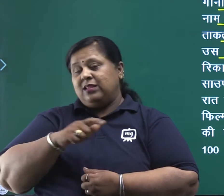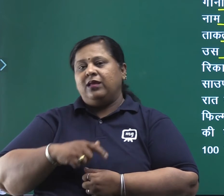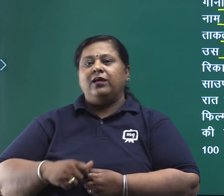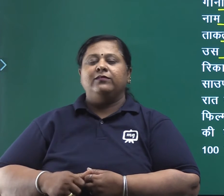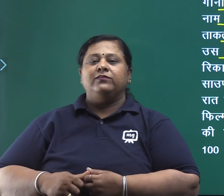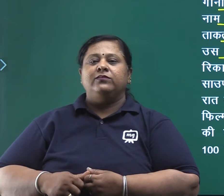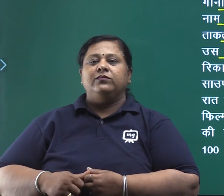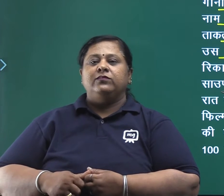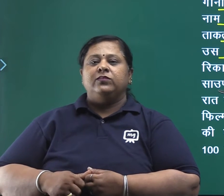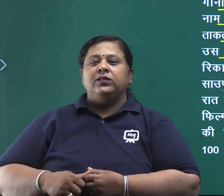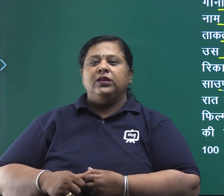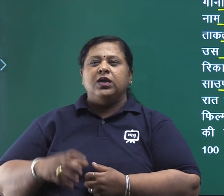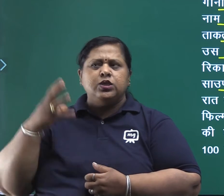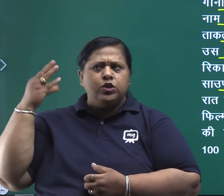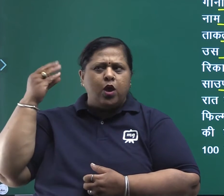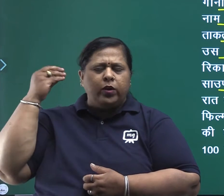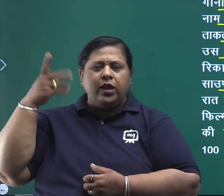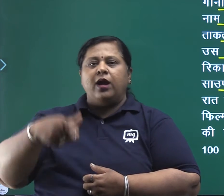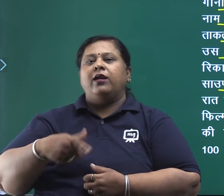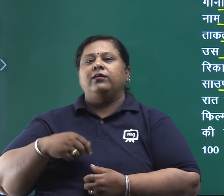इसलिए साउंड के कारण